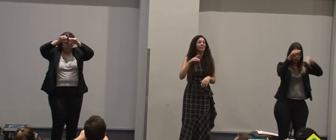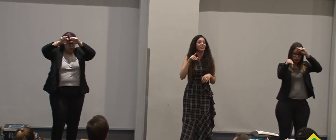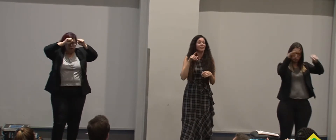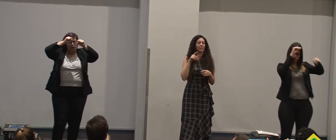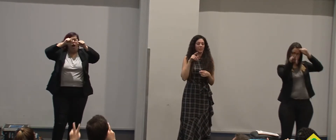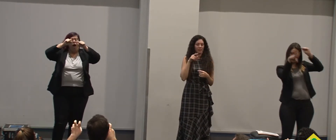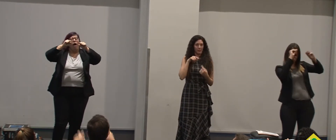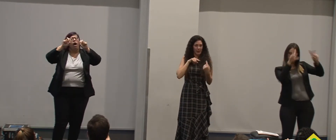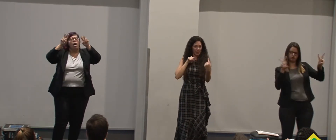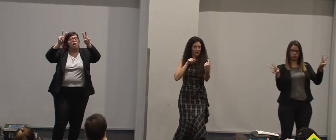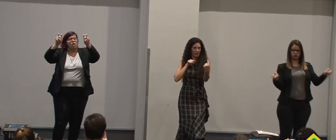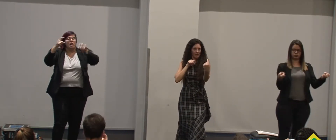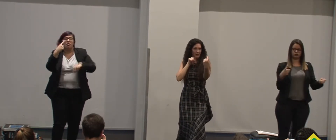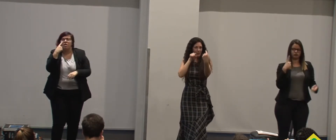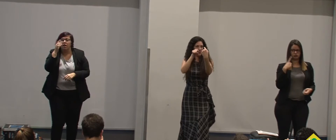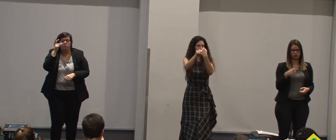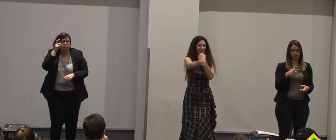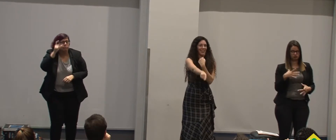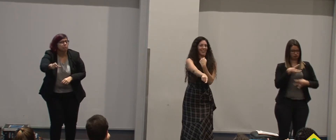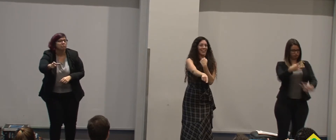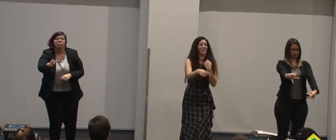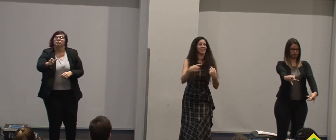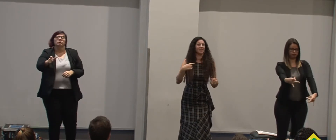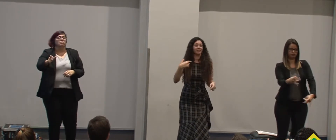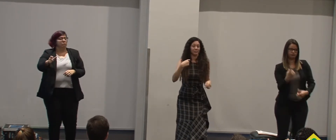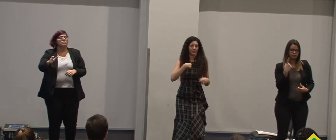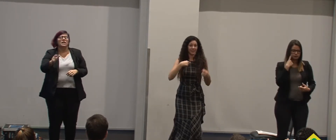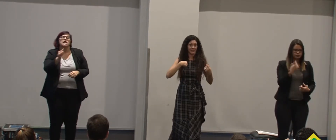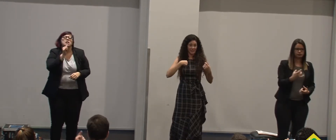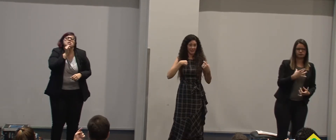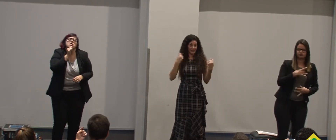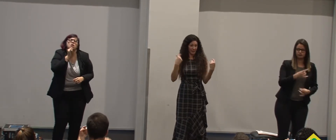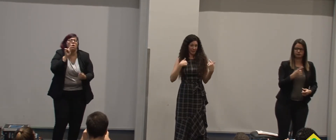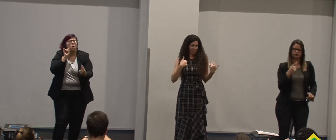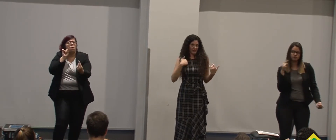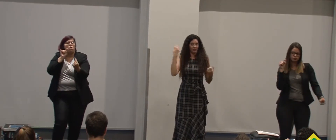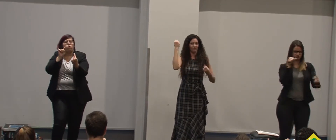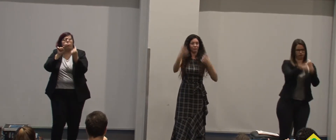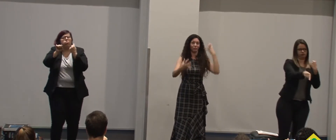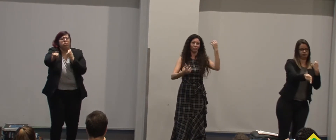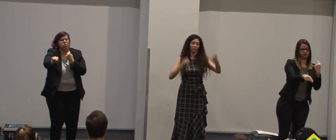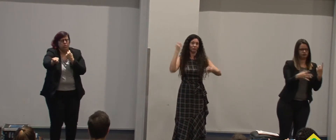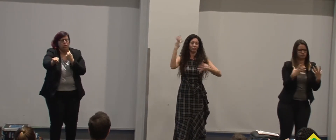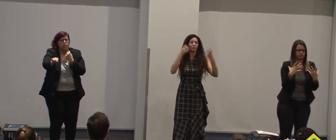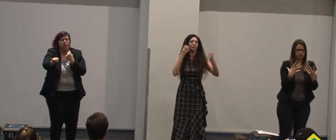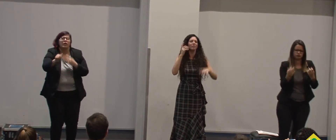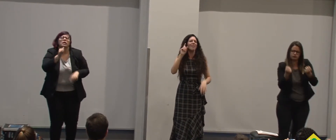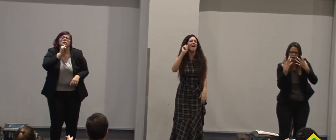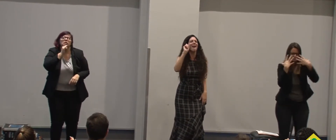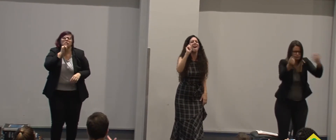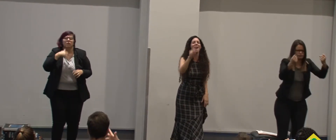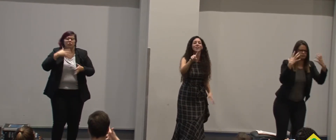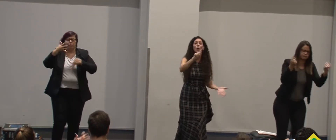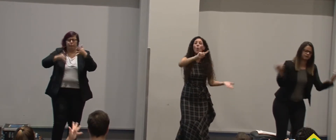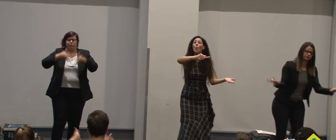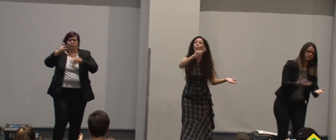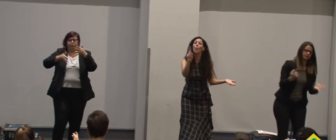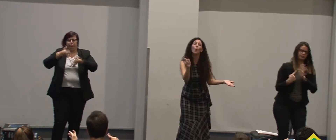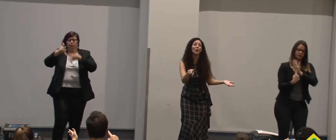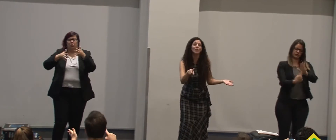Então, tem esse translinguing. Ele pode ser uma estratégia também que